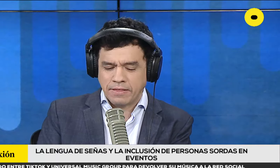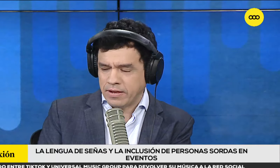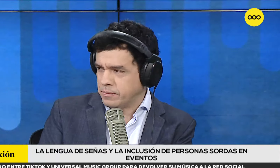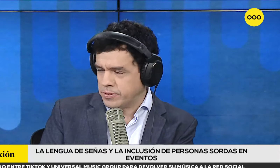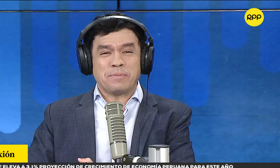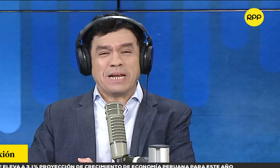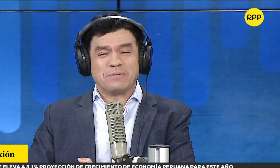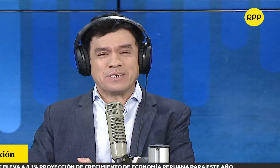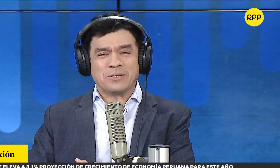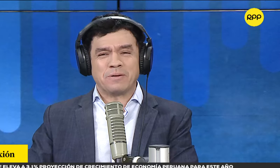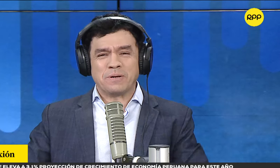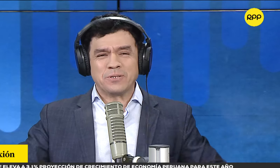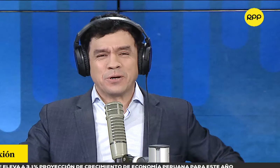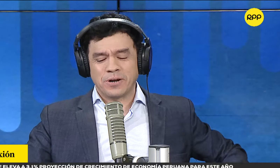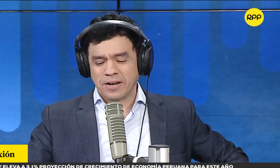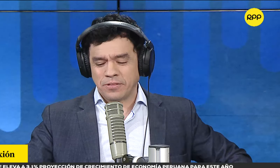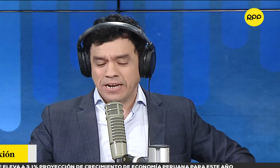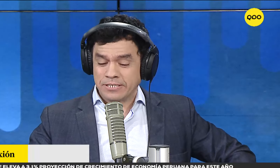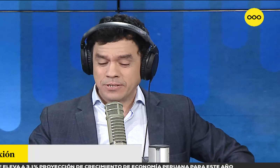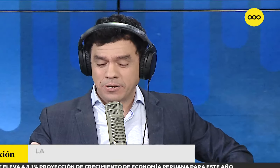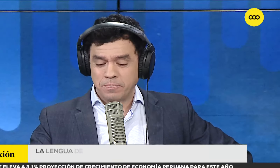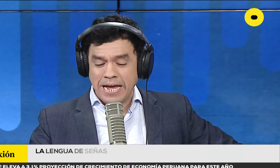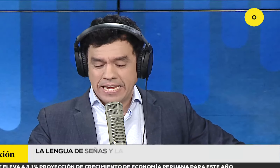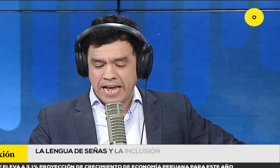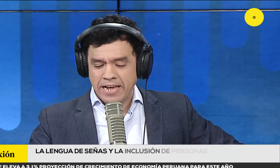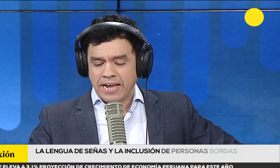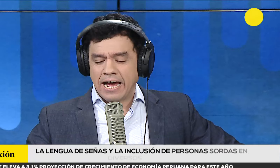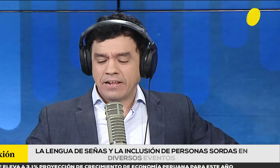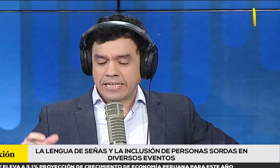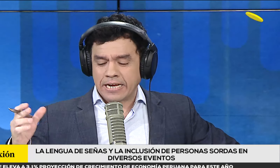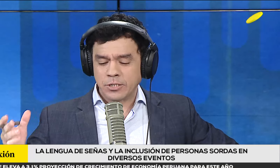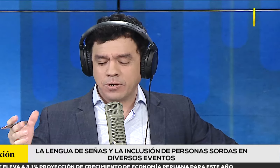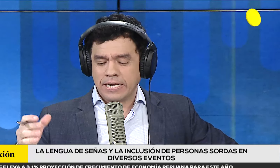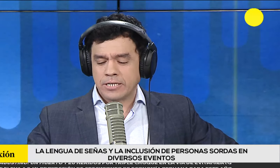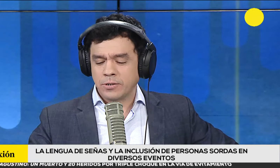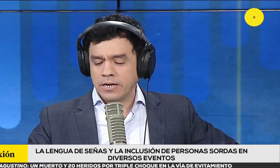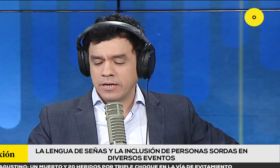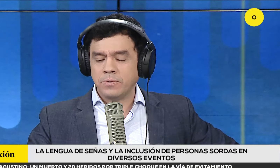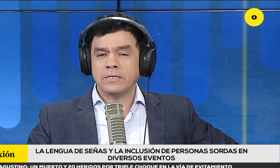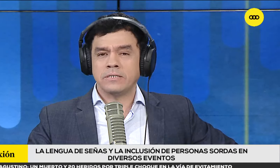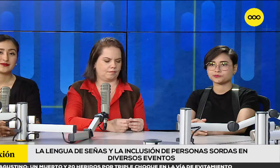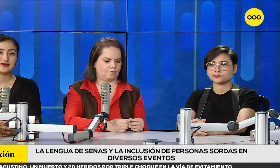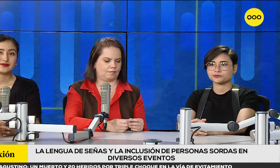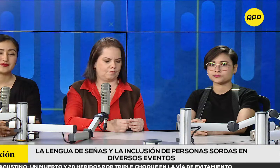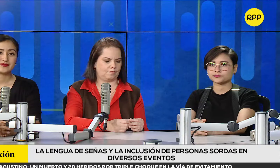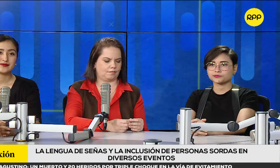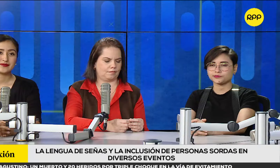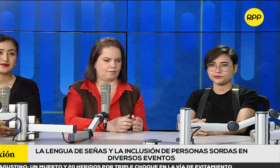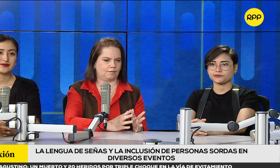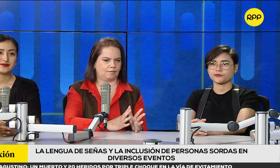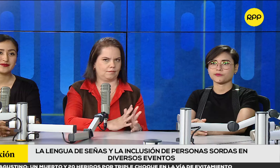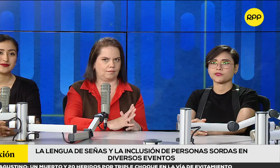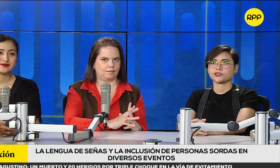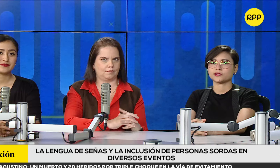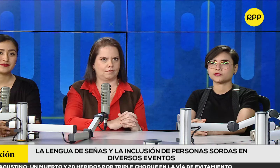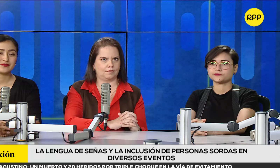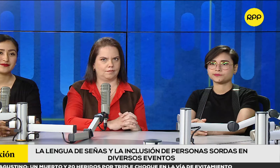Adel. Muchísimas gracias. La voz de todo el Perú. Soy Jorge Rodríguez. Nos acompaña Adel Tarazona, asesora lingüística e intérprete sorda. También Melisa